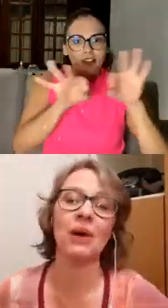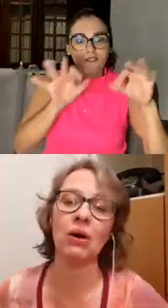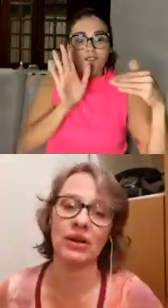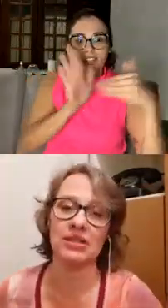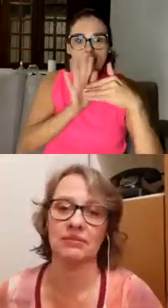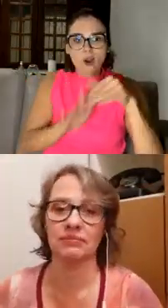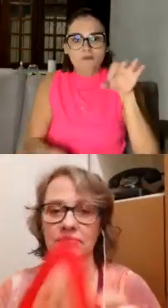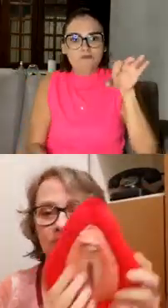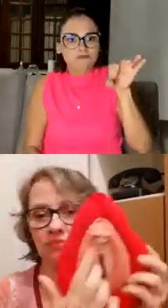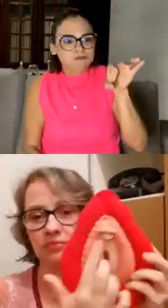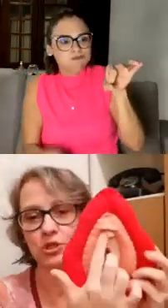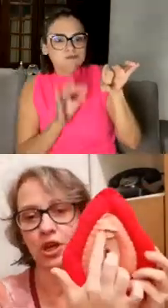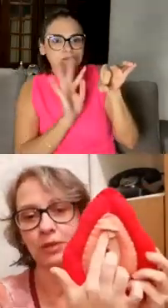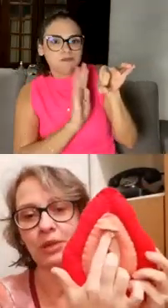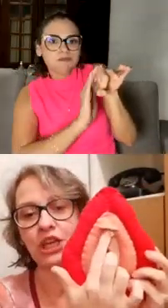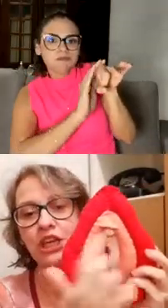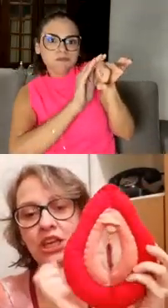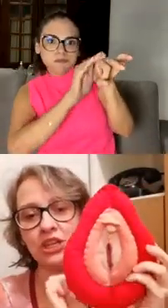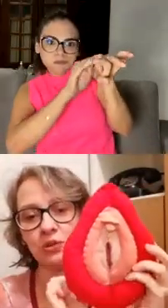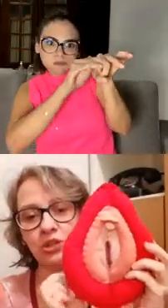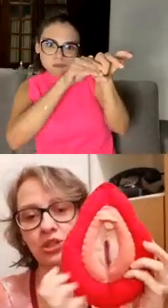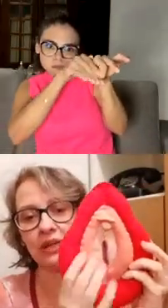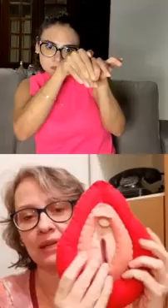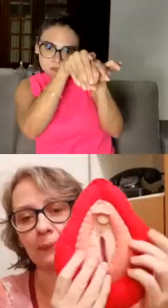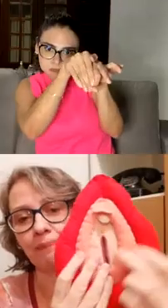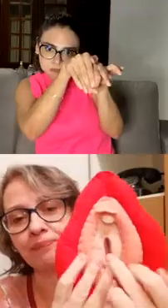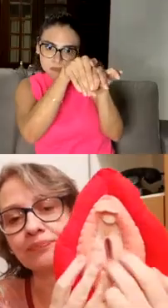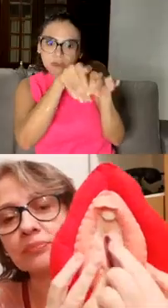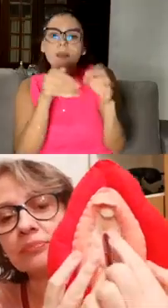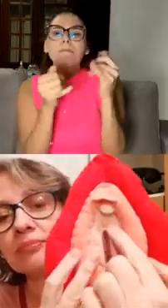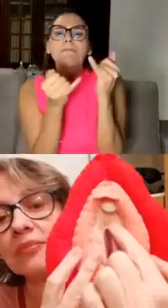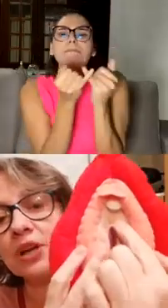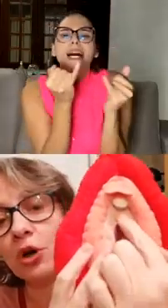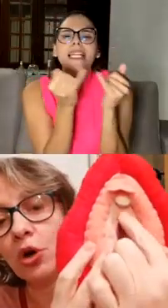Mesma coisa. Só que pequenininha, escondido aqui.